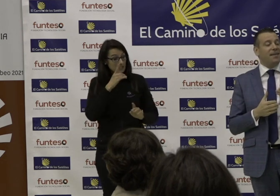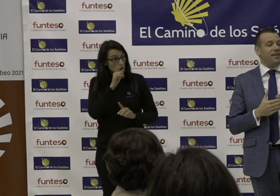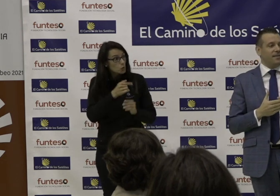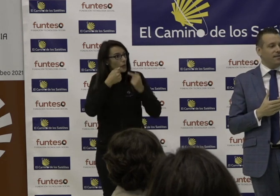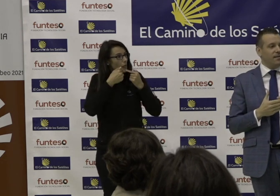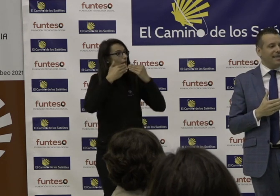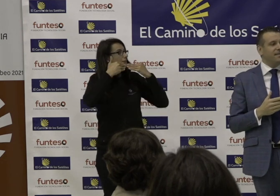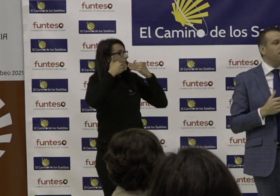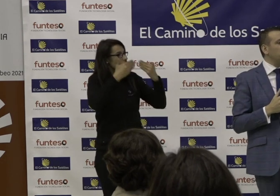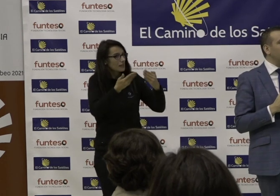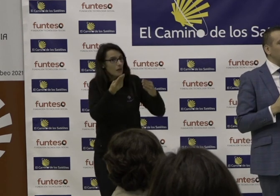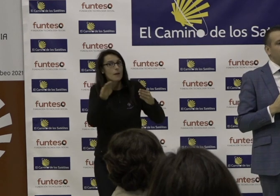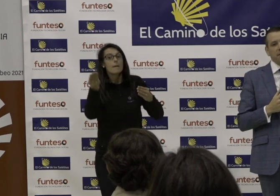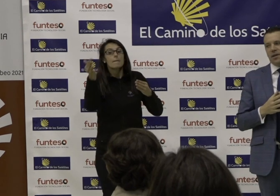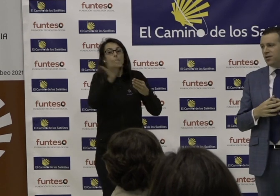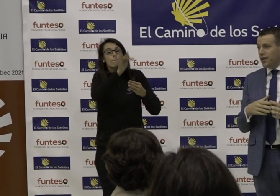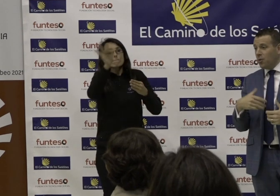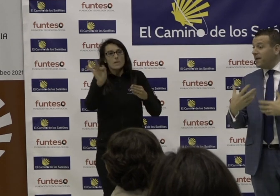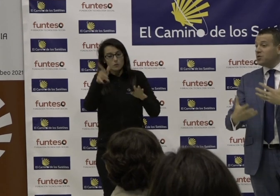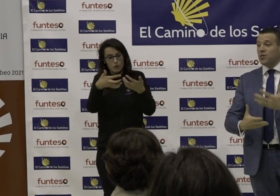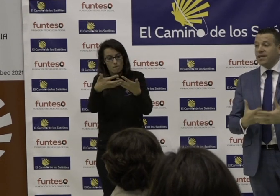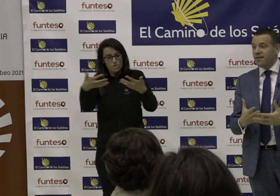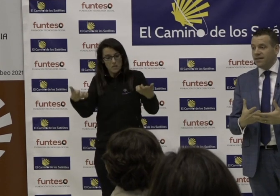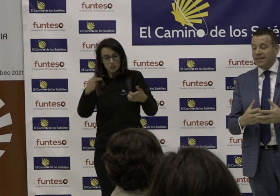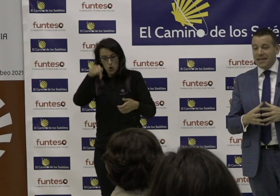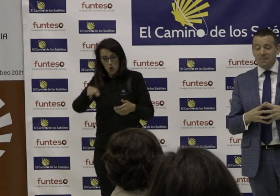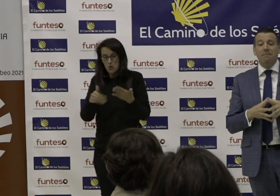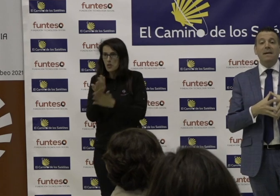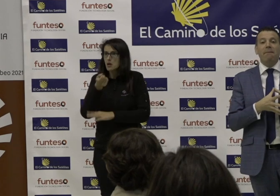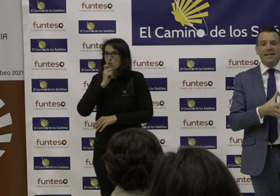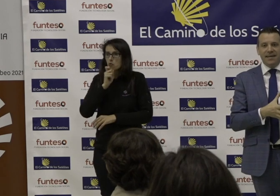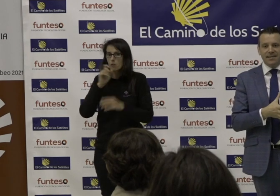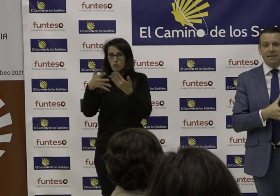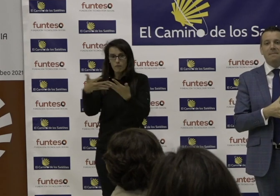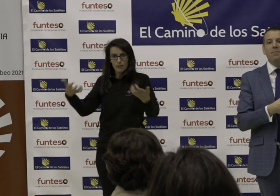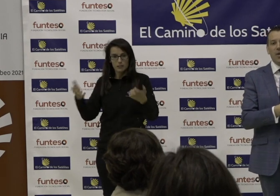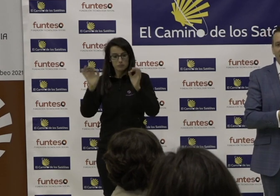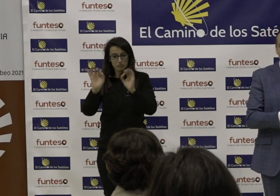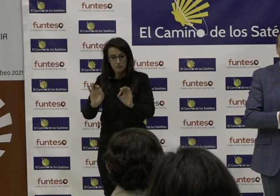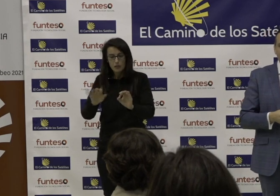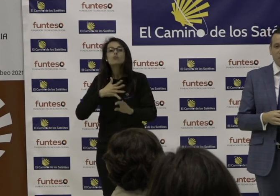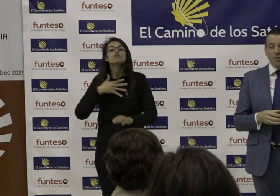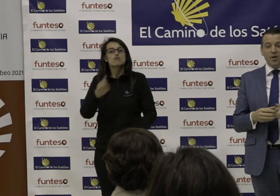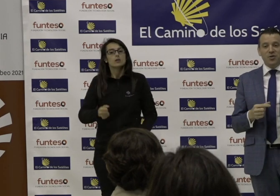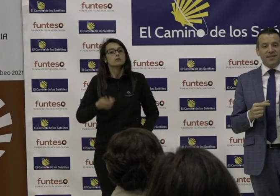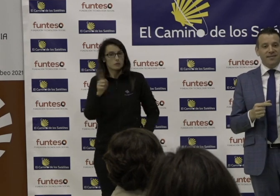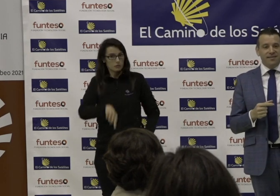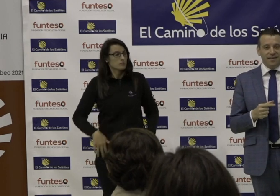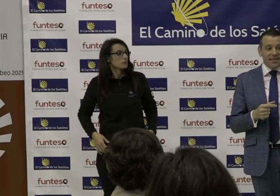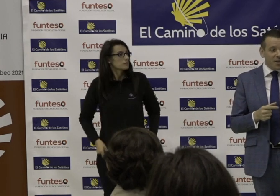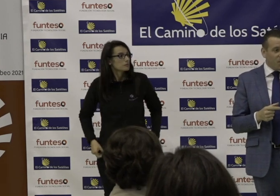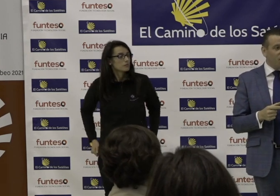dar gracias escribes una sola afirmación de cómo va a ir tu día, también va a impactar, te va a empoderar. Por eso